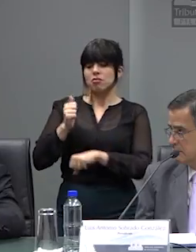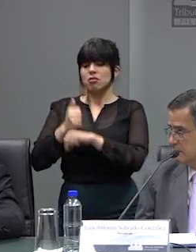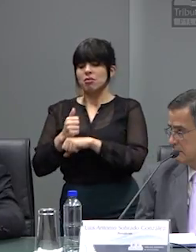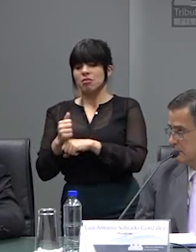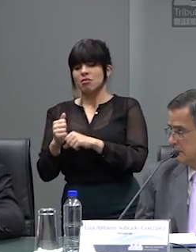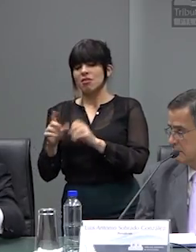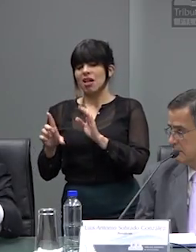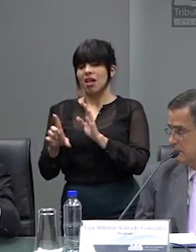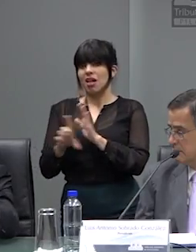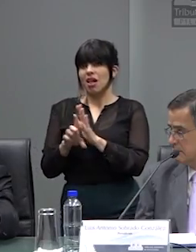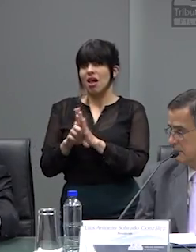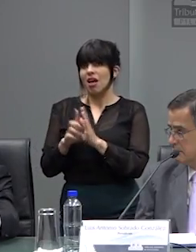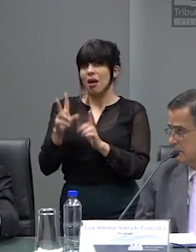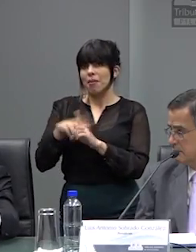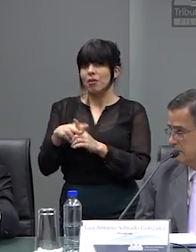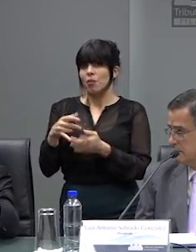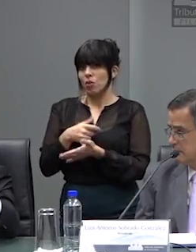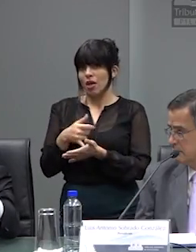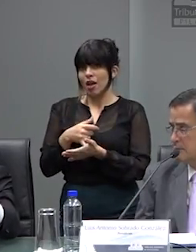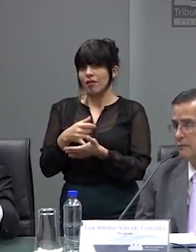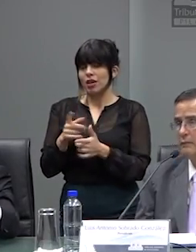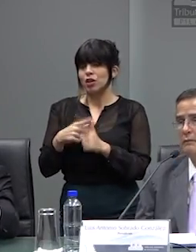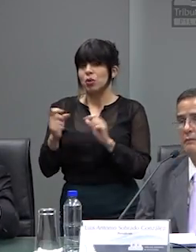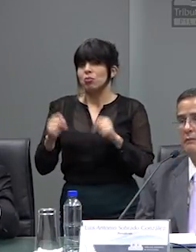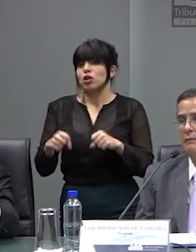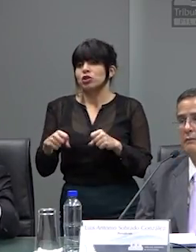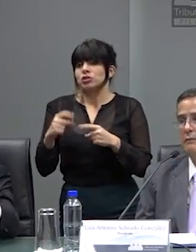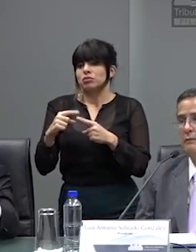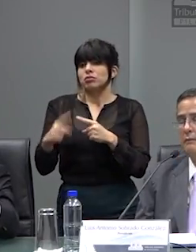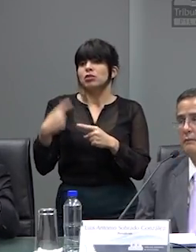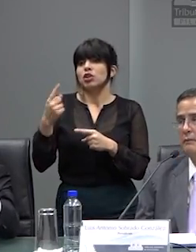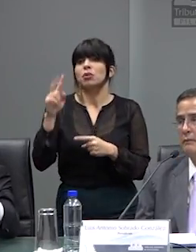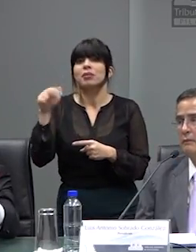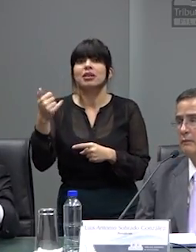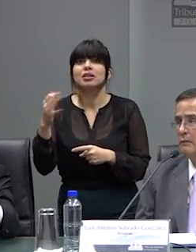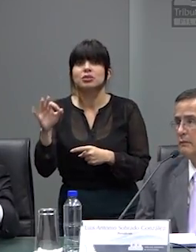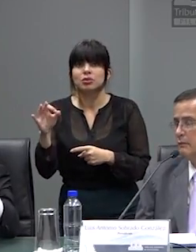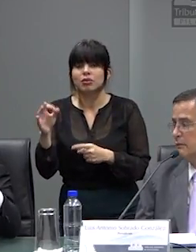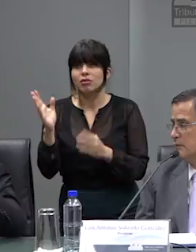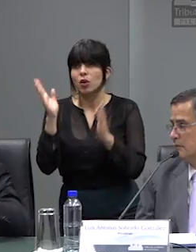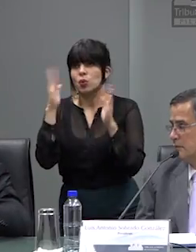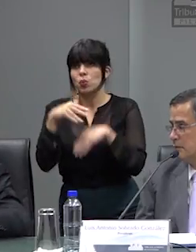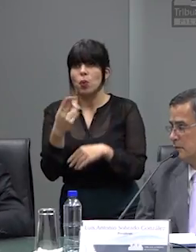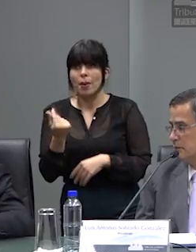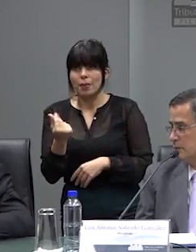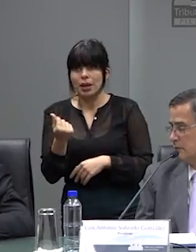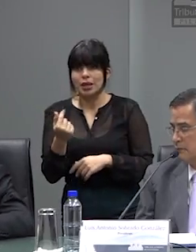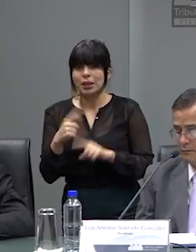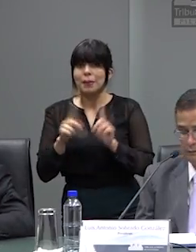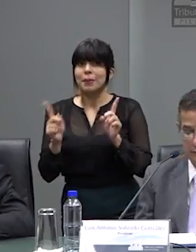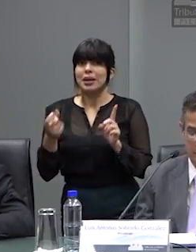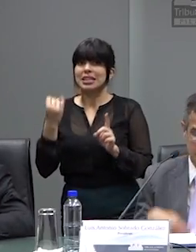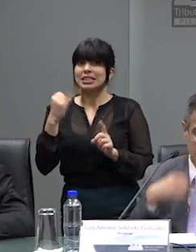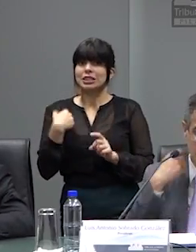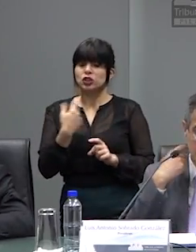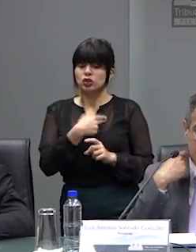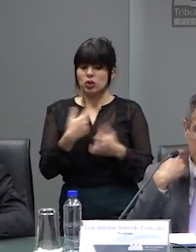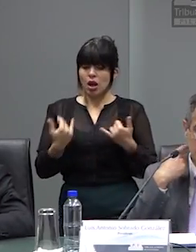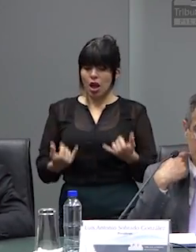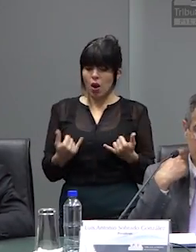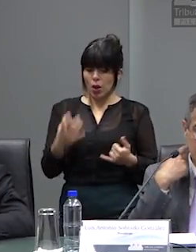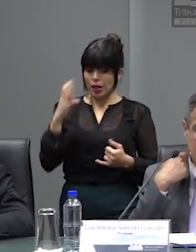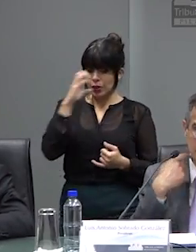muy debilitada y muy probablemente para inicios del 2019 no hay dinero. Si lo consideramos